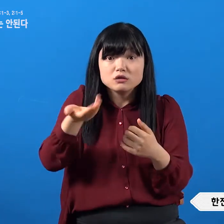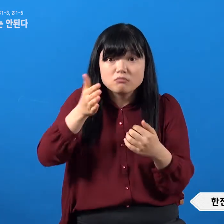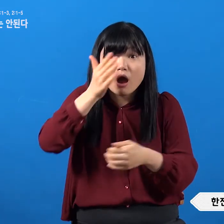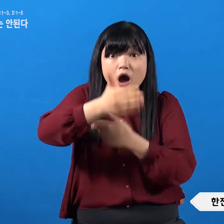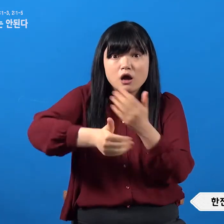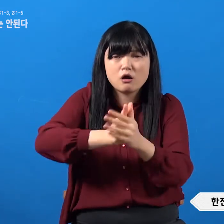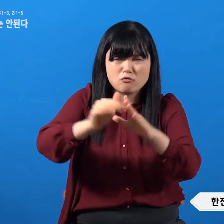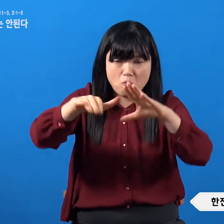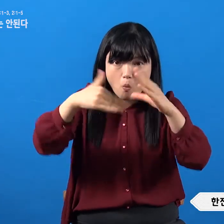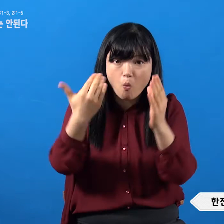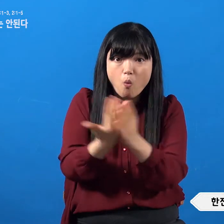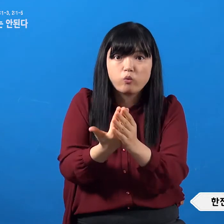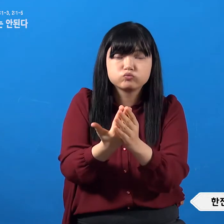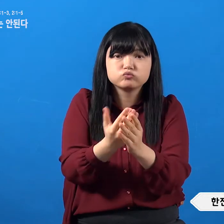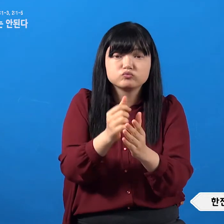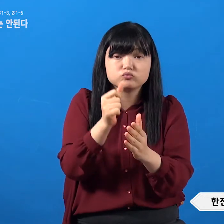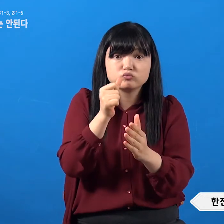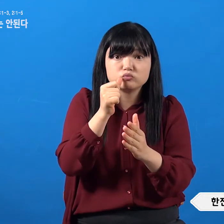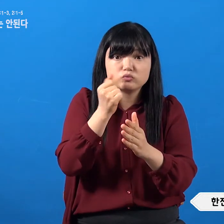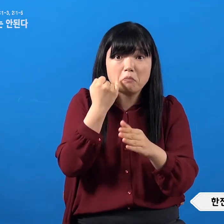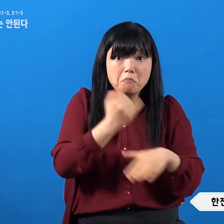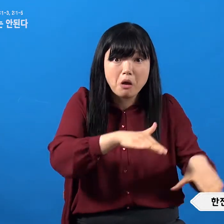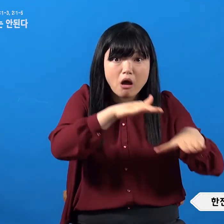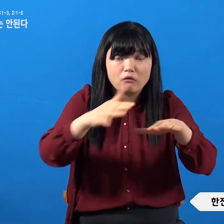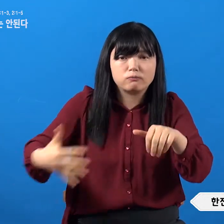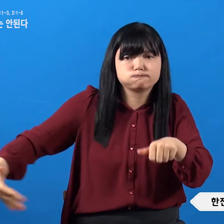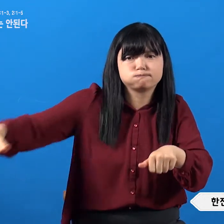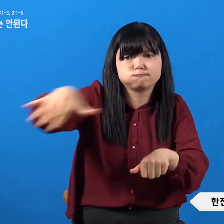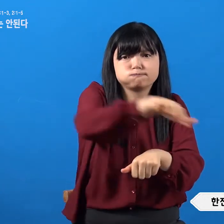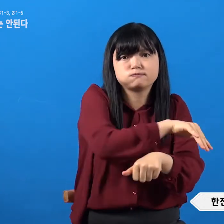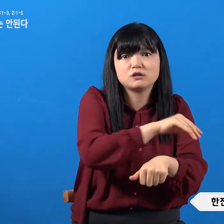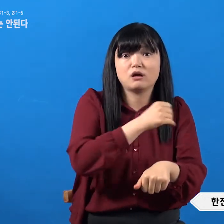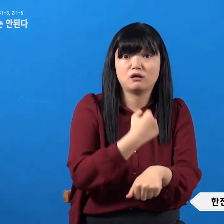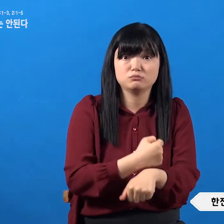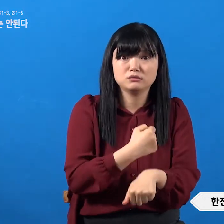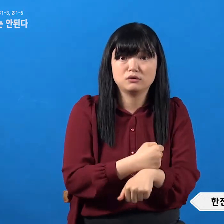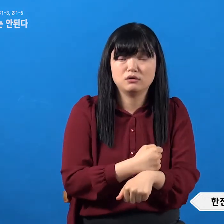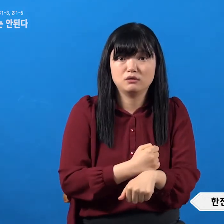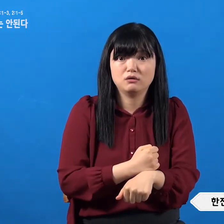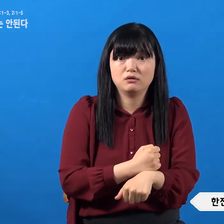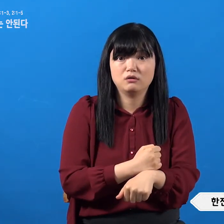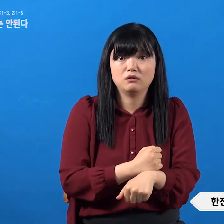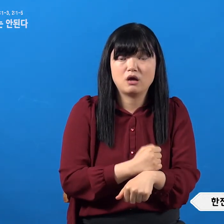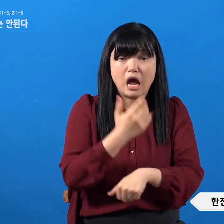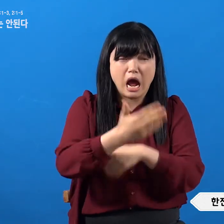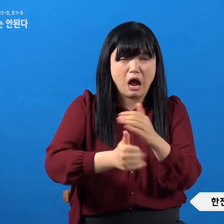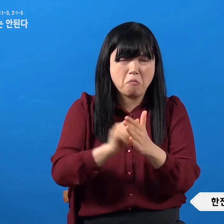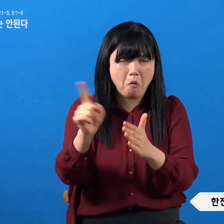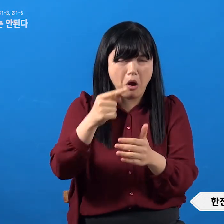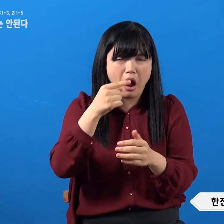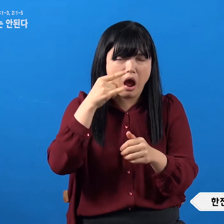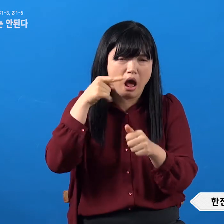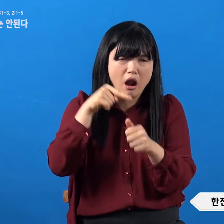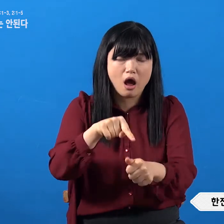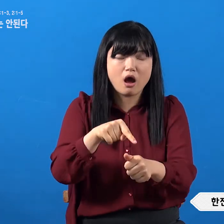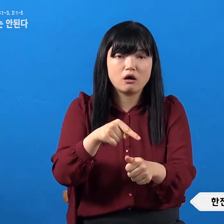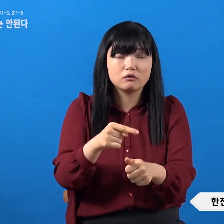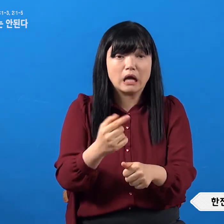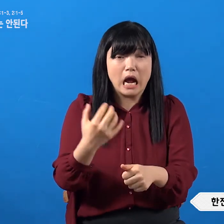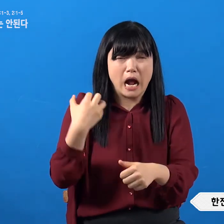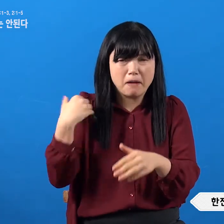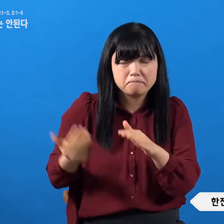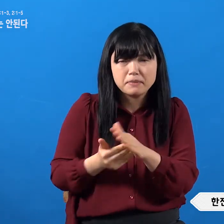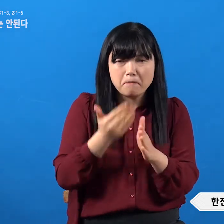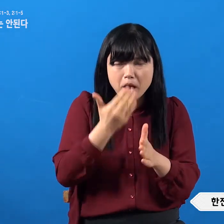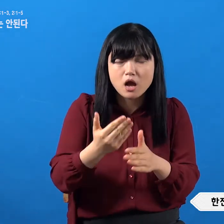그 모두를 바다에 수장시켜버렸지 않습니까? 하나님께서 뭘 하라고 명령하실 때는 감당할 수